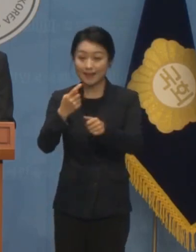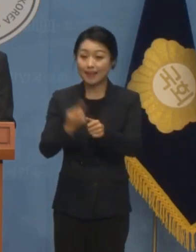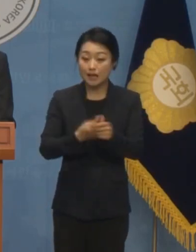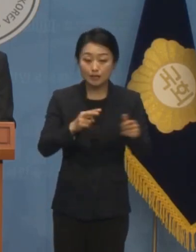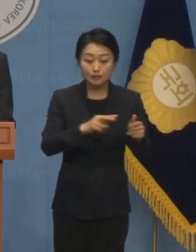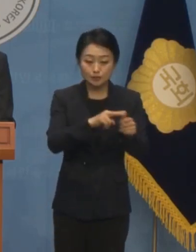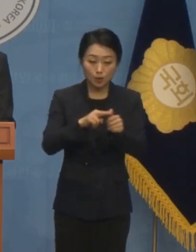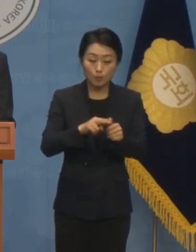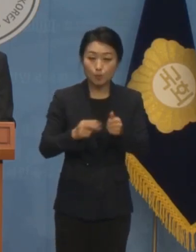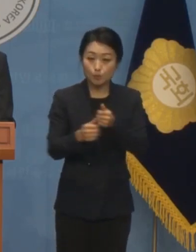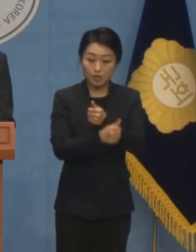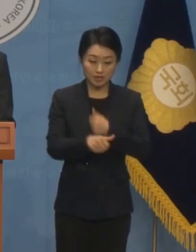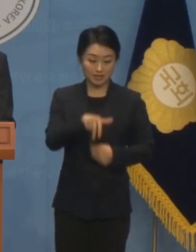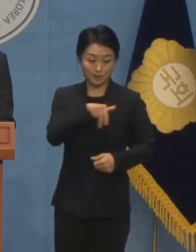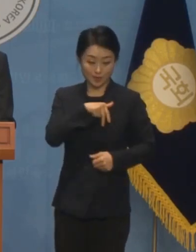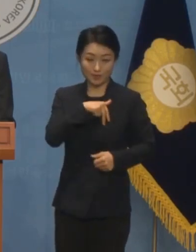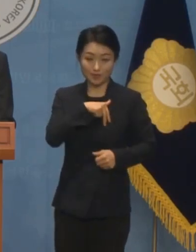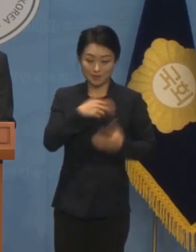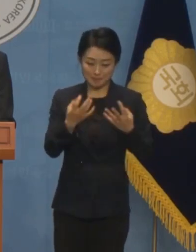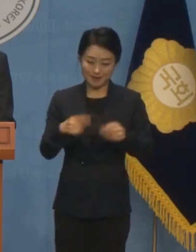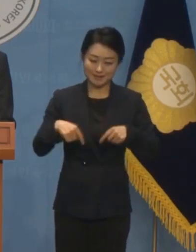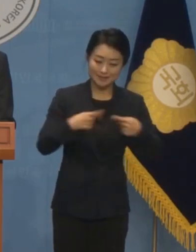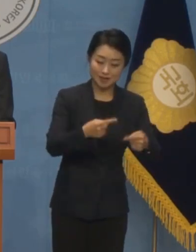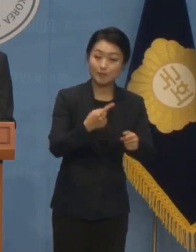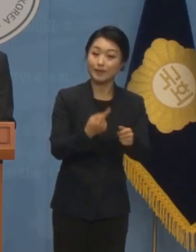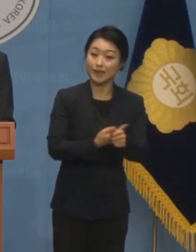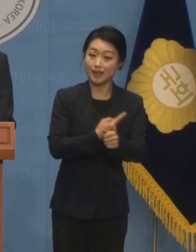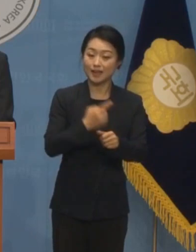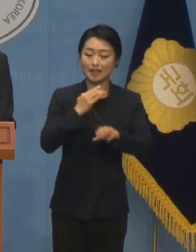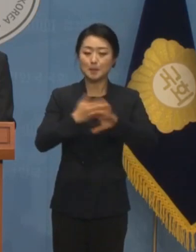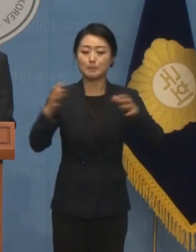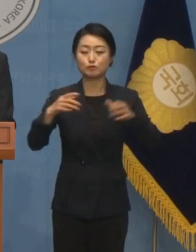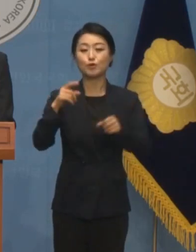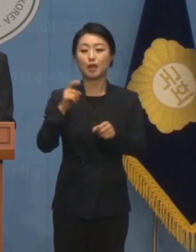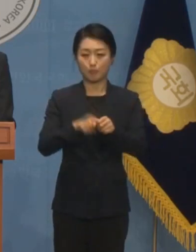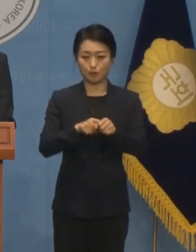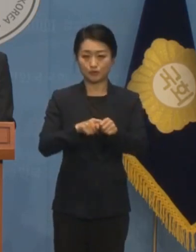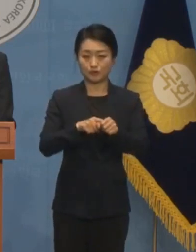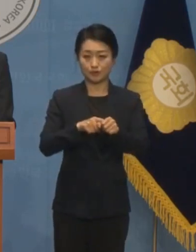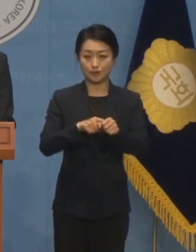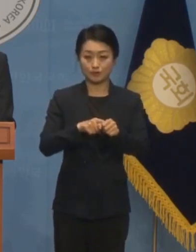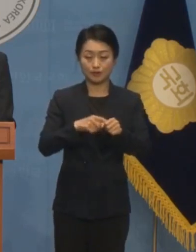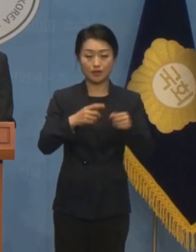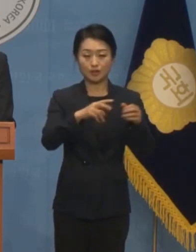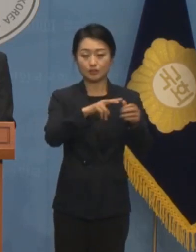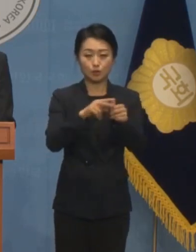정보위의 구성이 다양할수록 민주적 통제가 잘 작동할 수 있습니다.